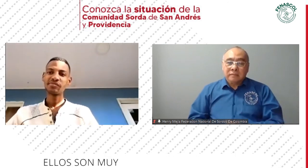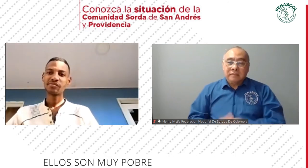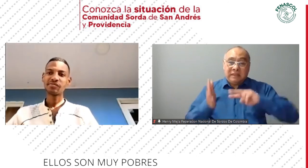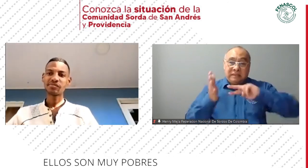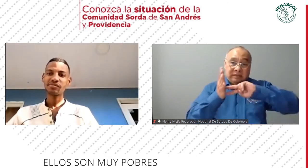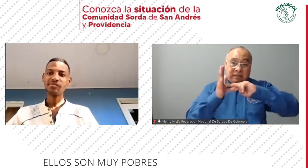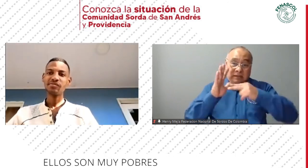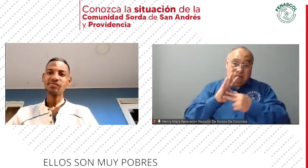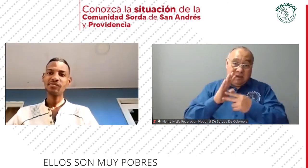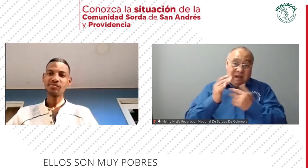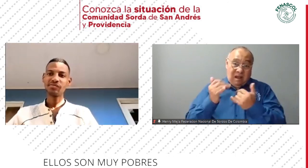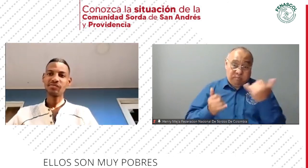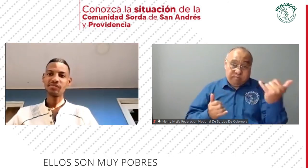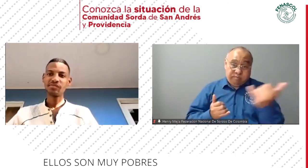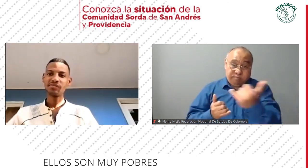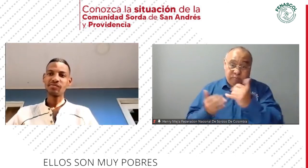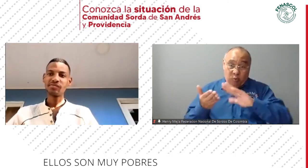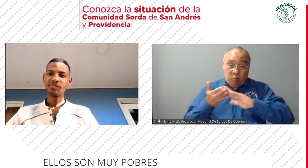pobres